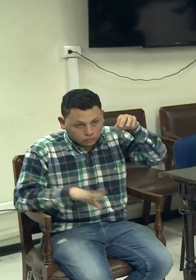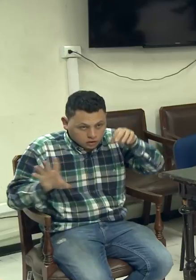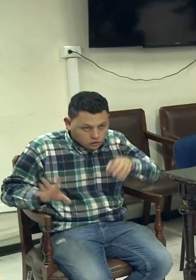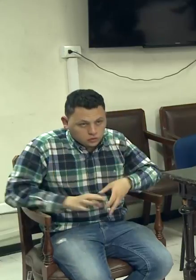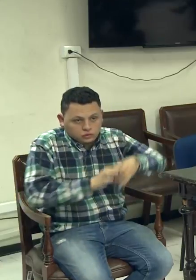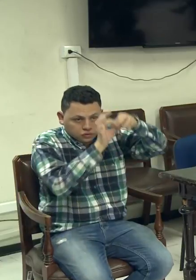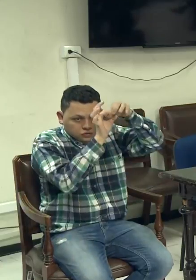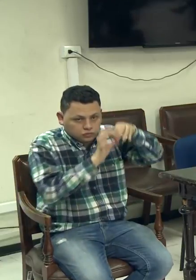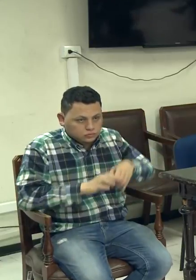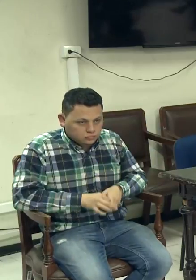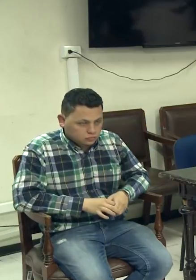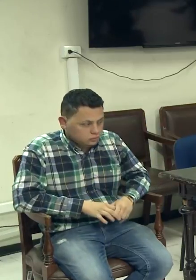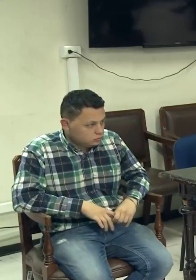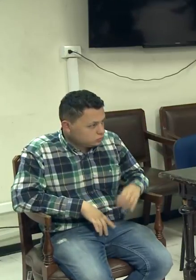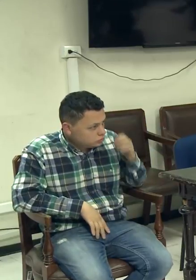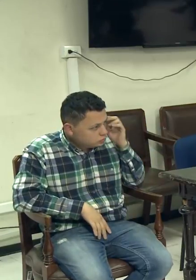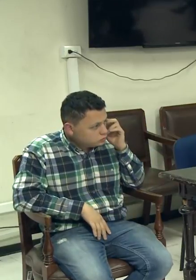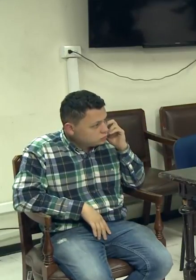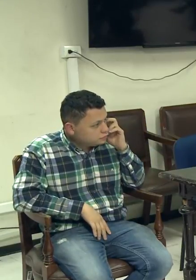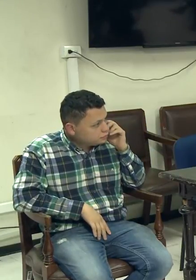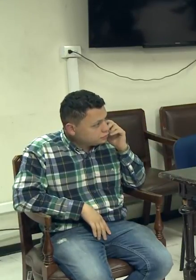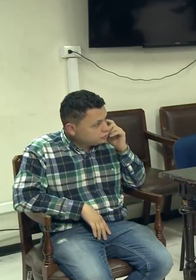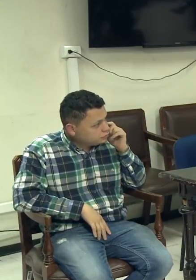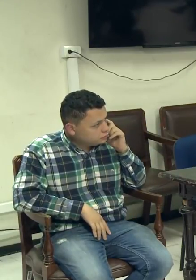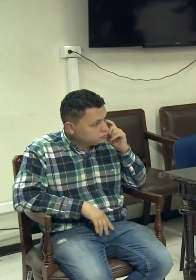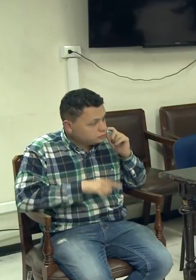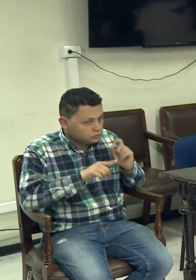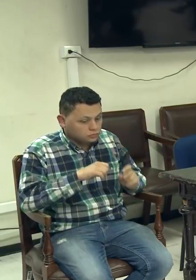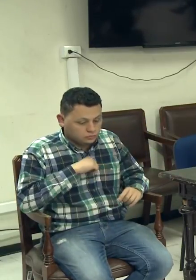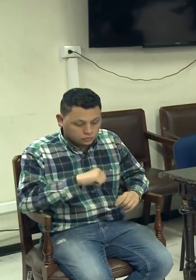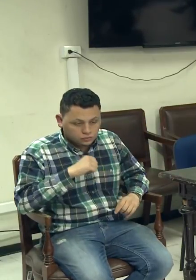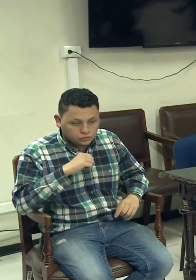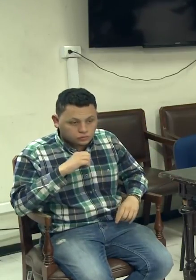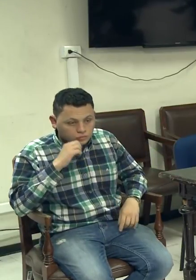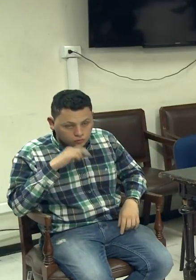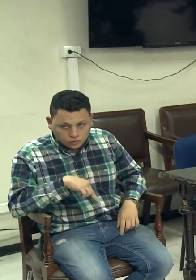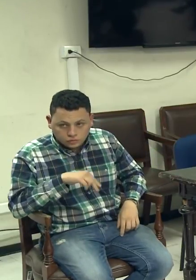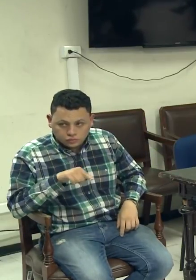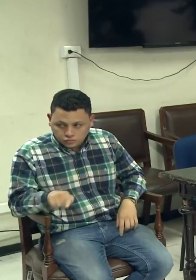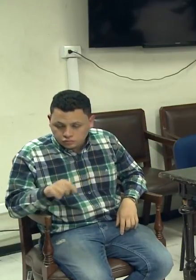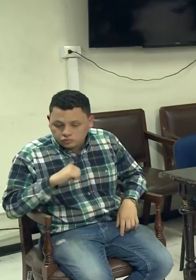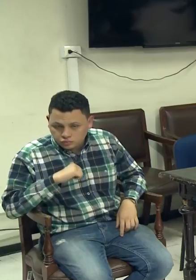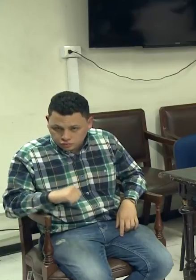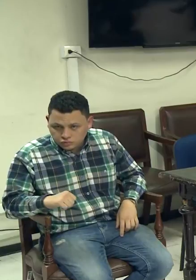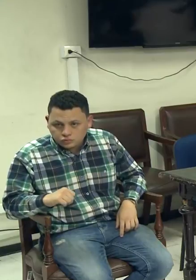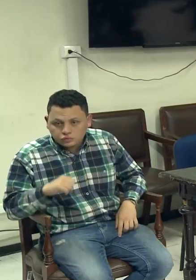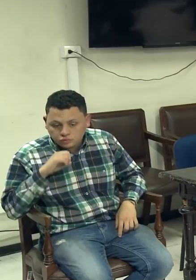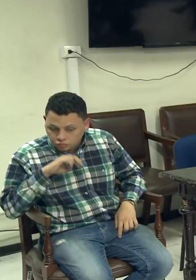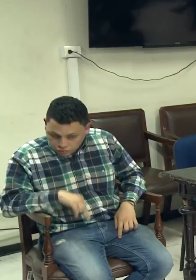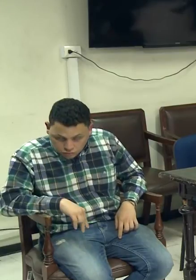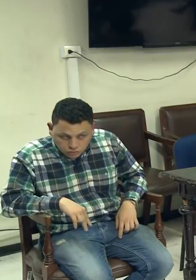juntos. Entonces, si los derechos humanos de las mujeres son derechos humanos,